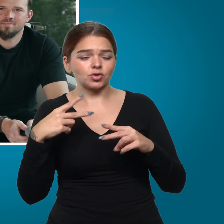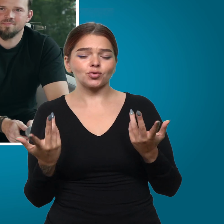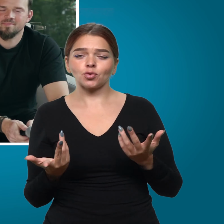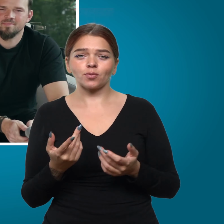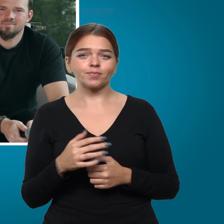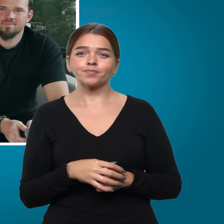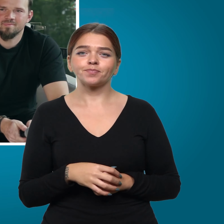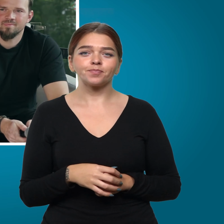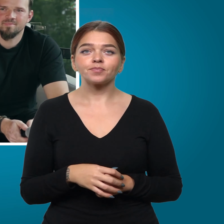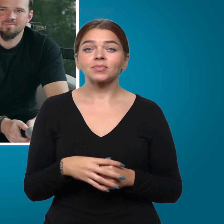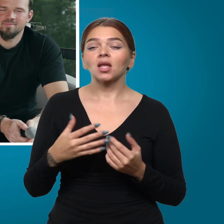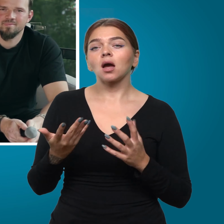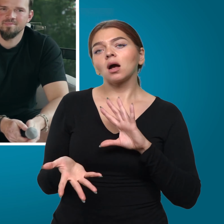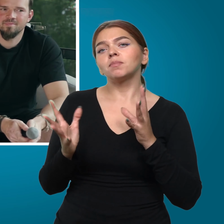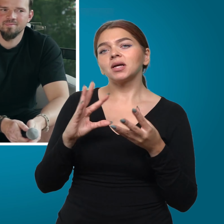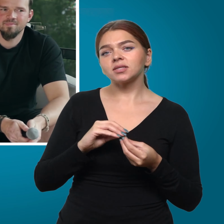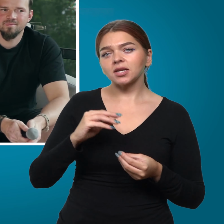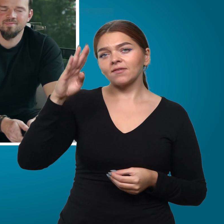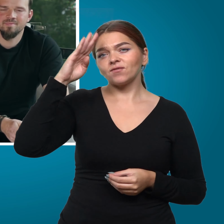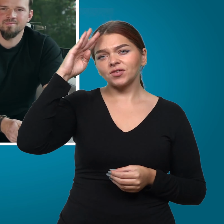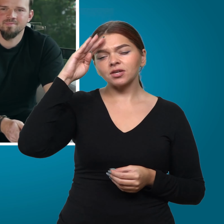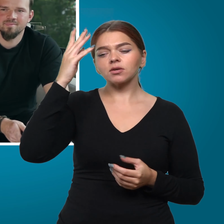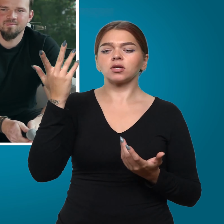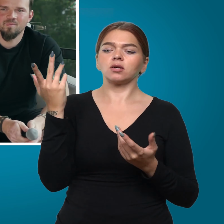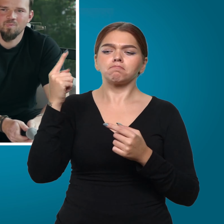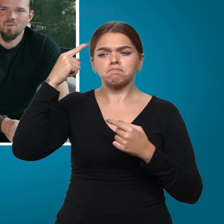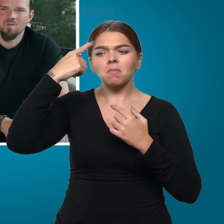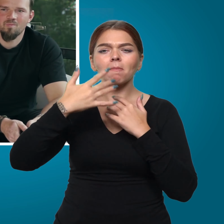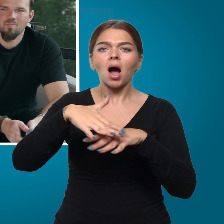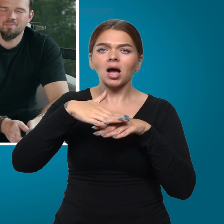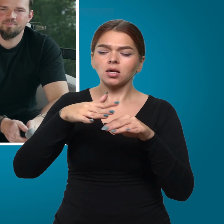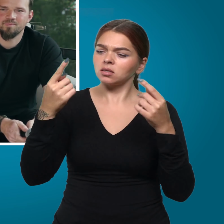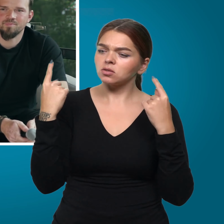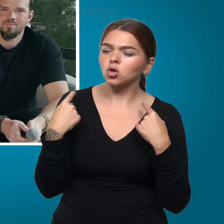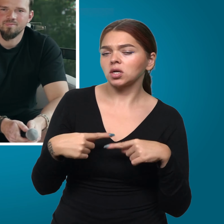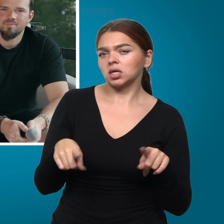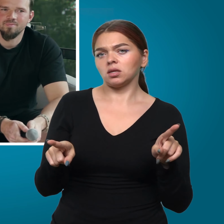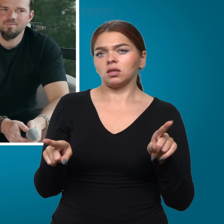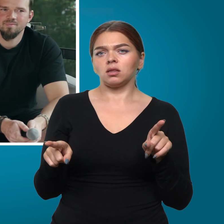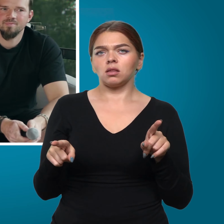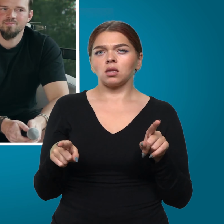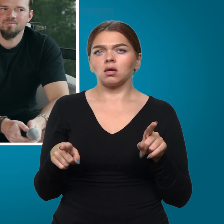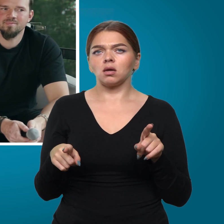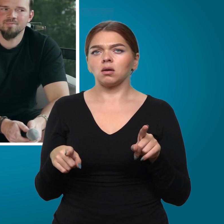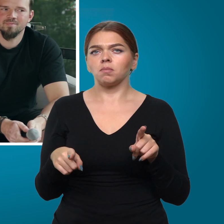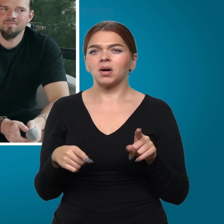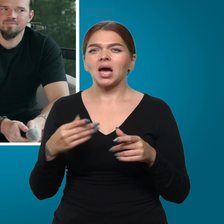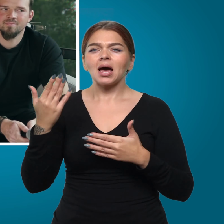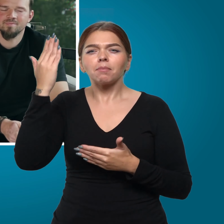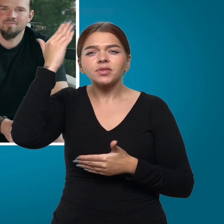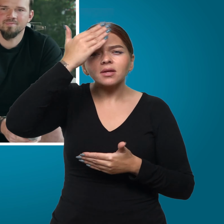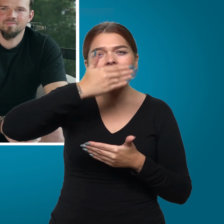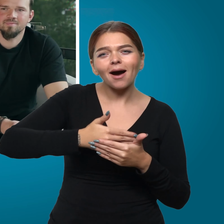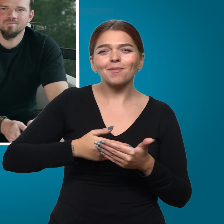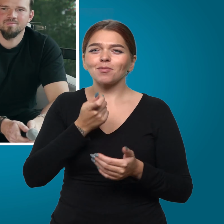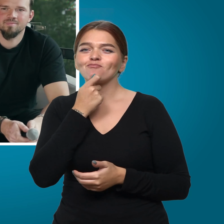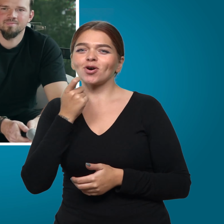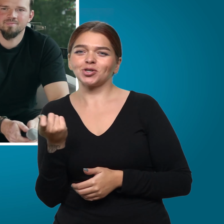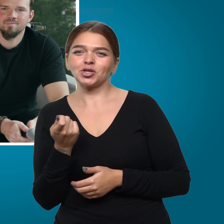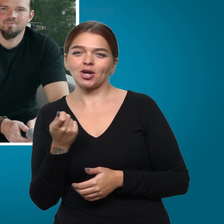gal mažiau linkę dramatizuoti, o mes moteris matom viską kitaip, vis sutirštinam spalvas